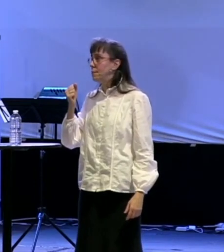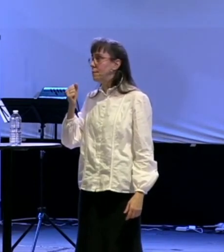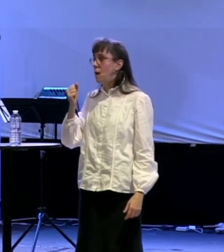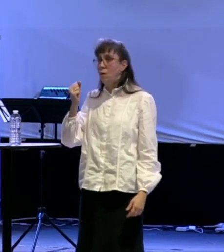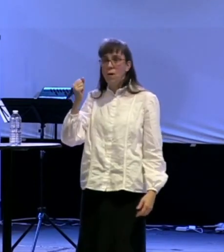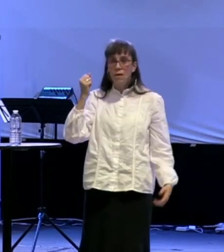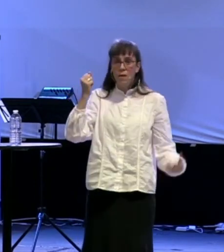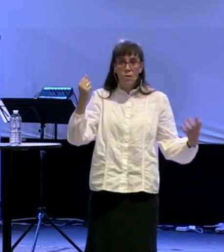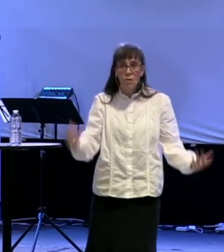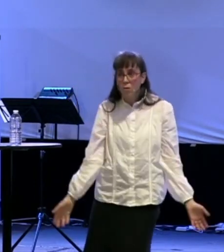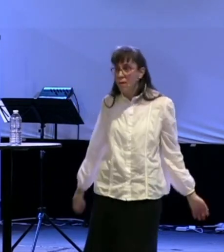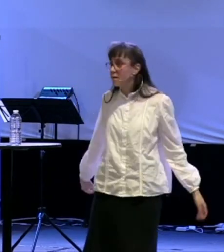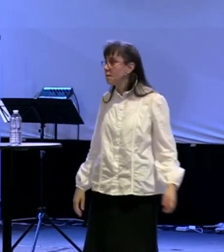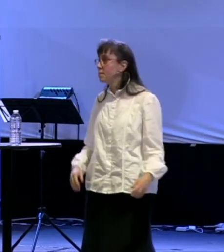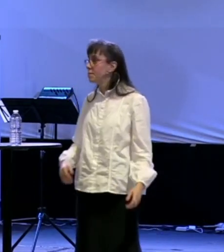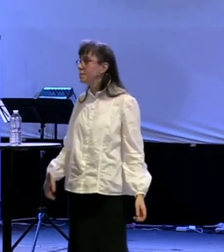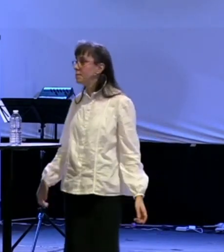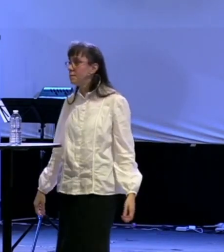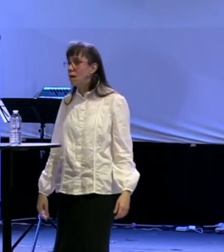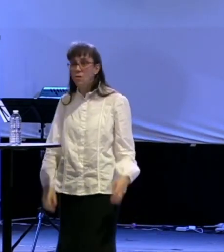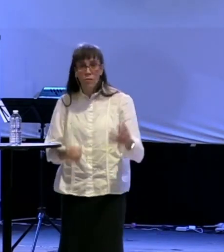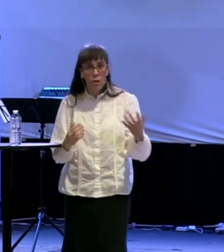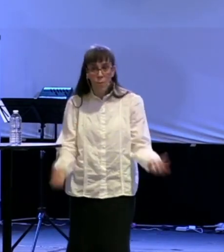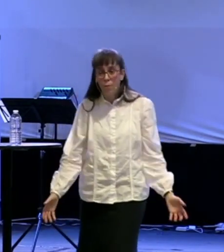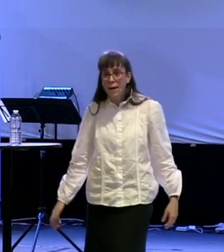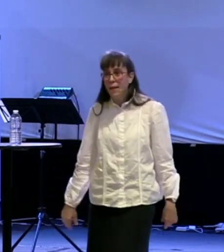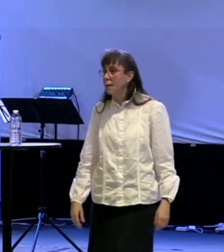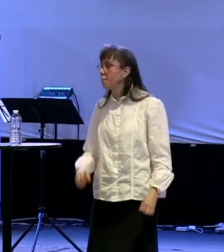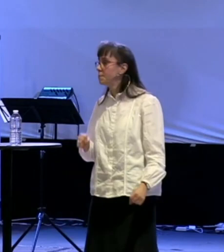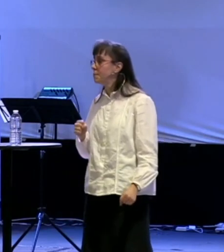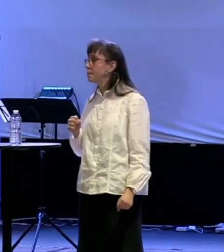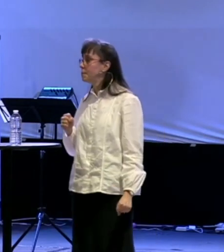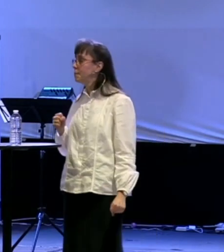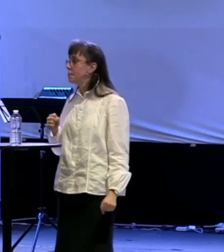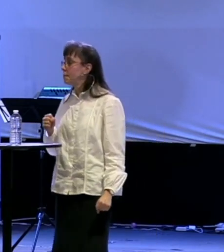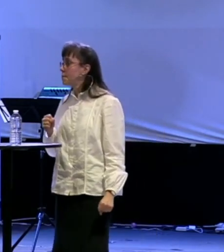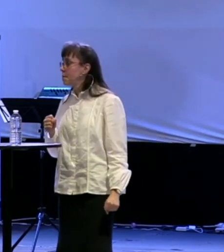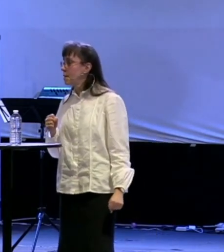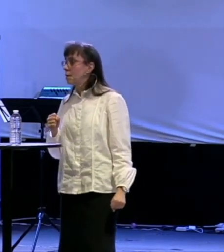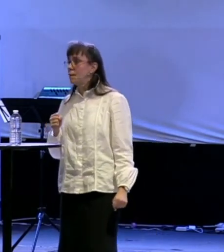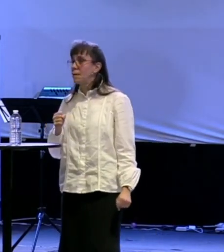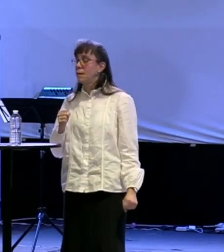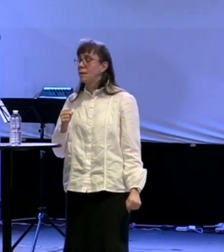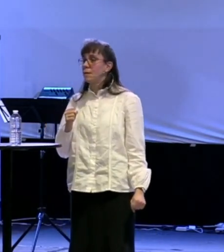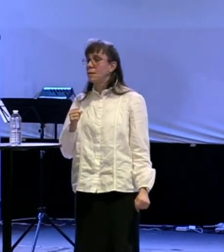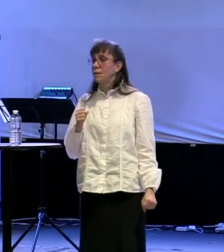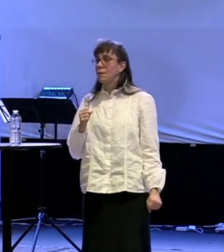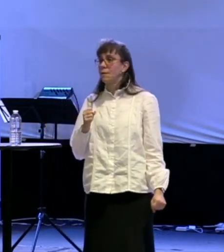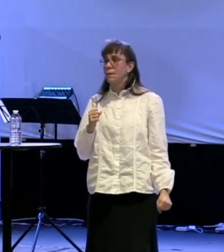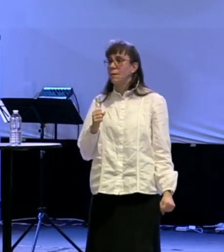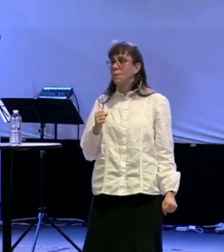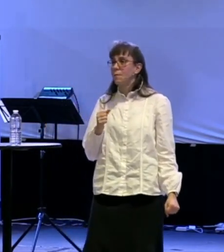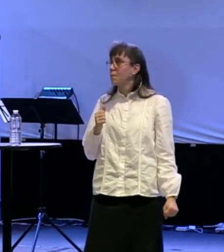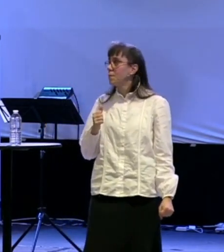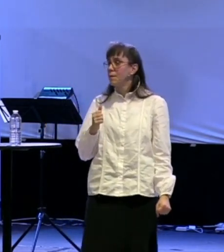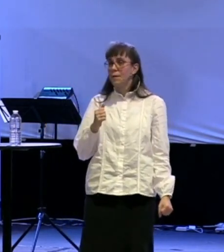les bras. And we're ready actually to quit. On est prêt à arrêter la course. And to stop running. Vous savez, dans Luc 22, 53, vous savez